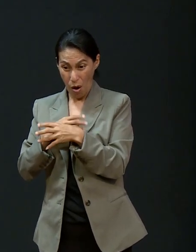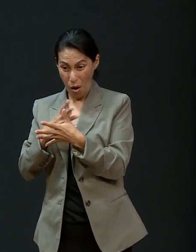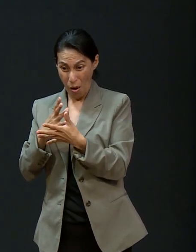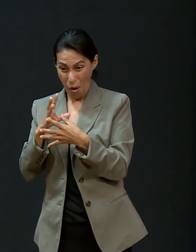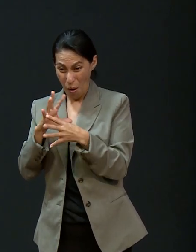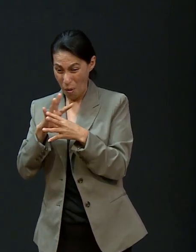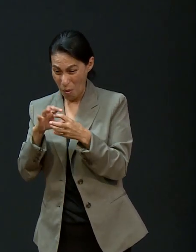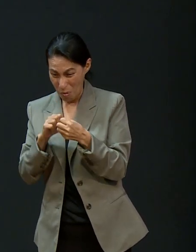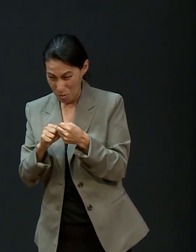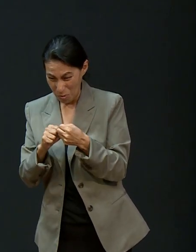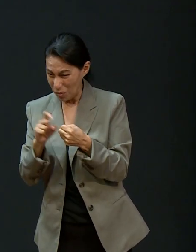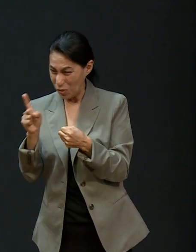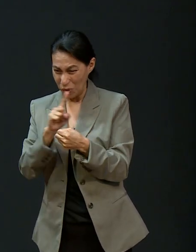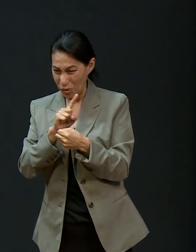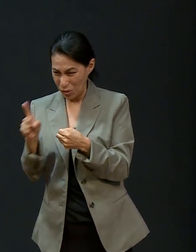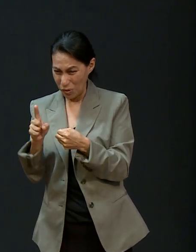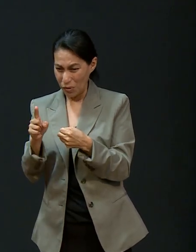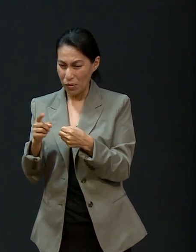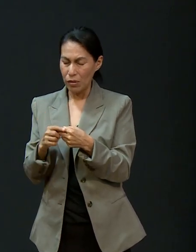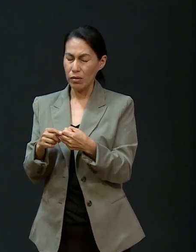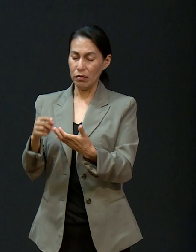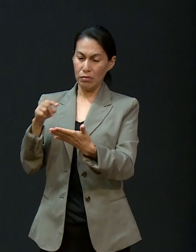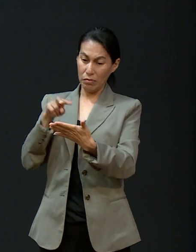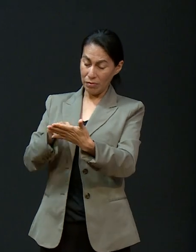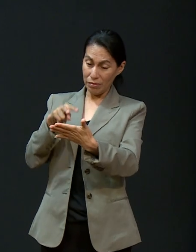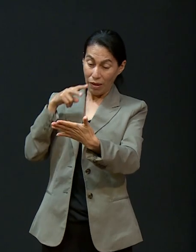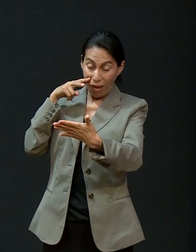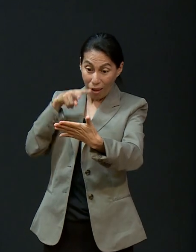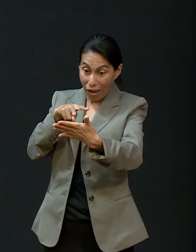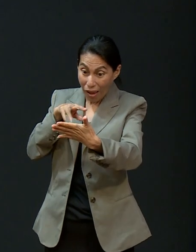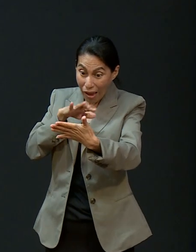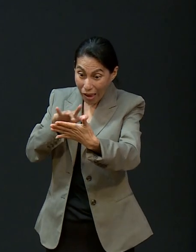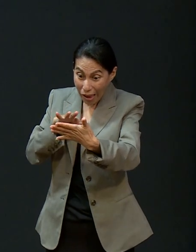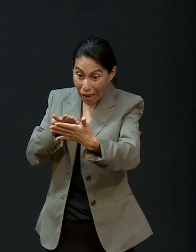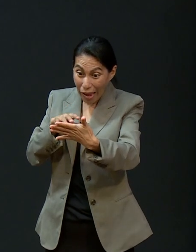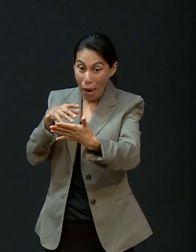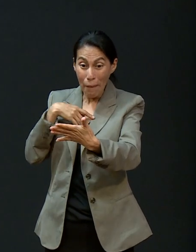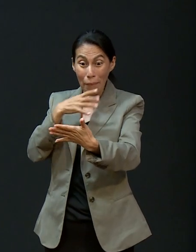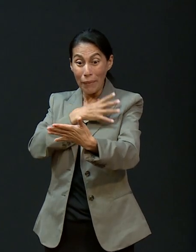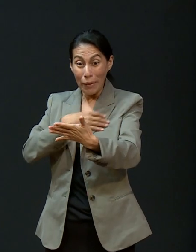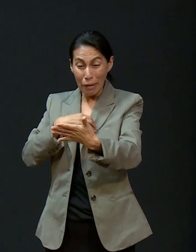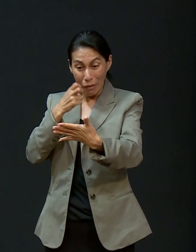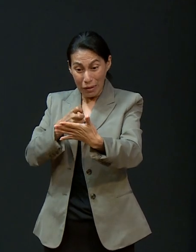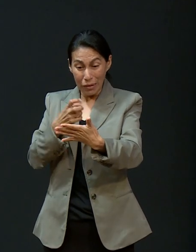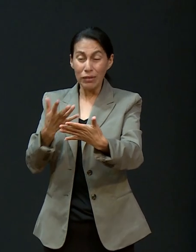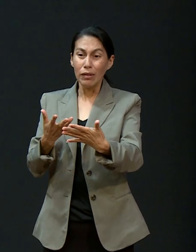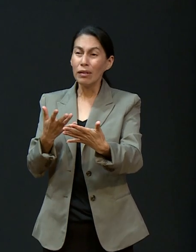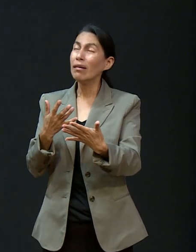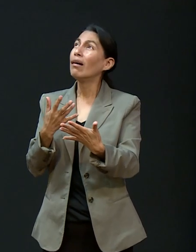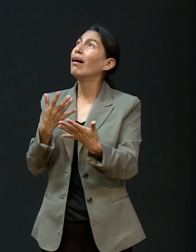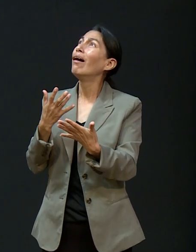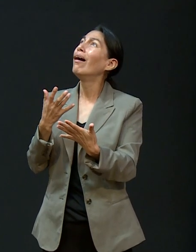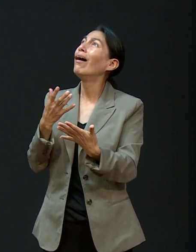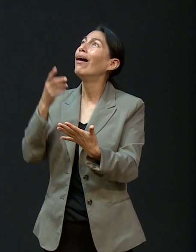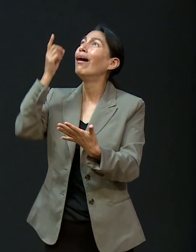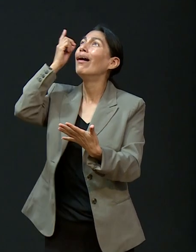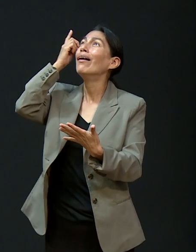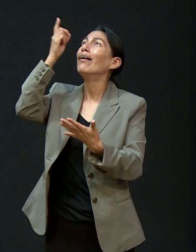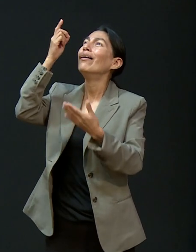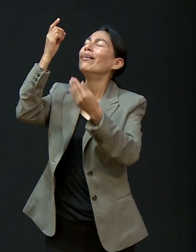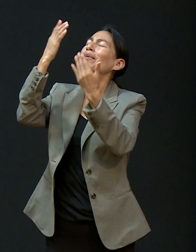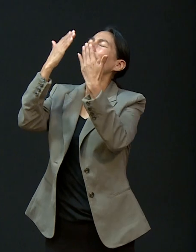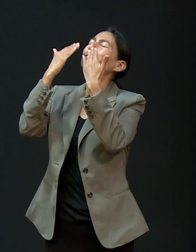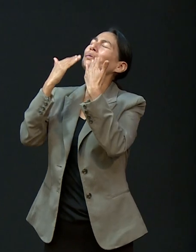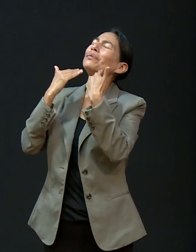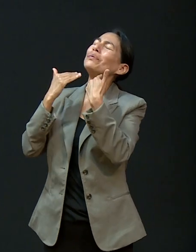en decomposición. Era exactamente lo que pasaba con él. Entonces, digo,